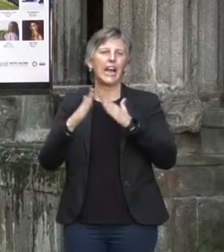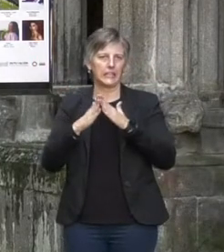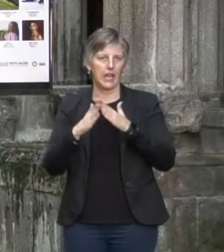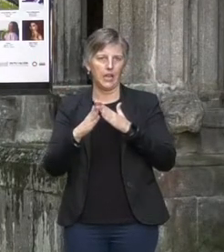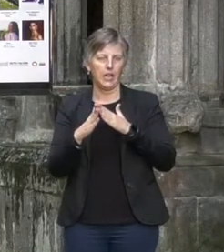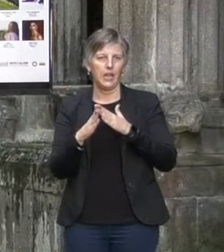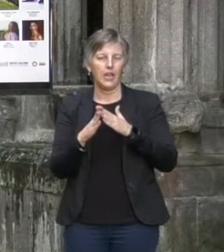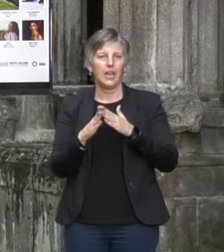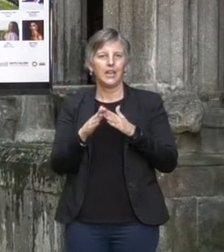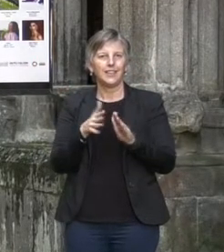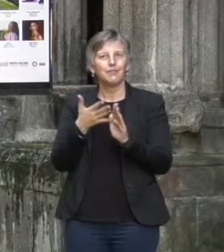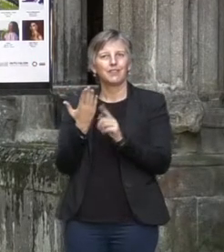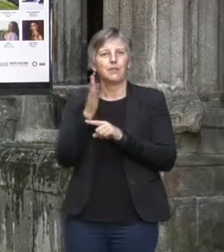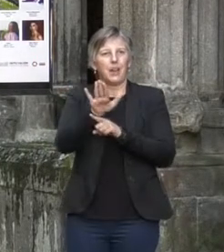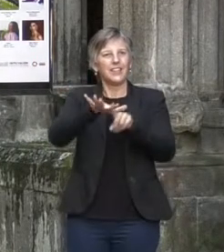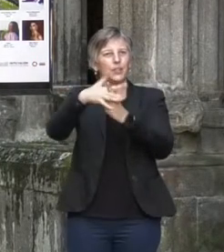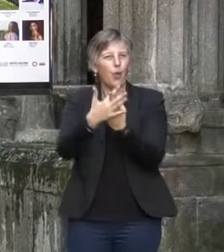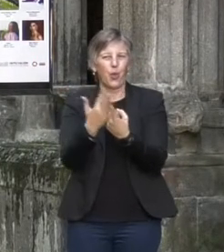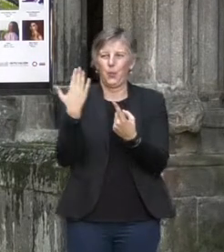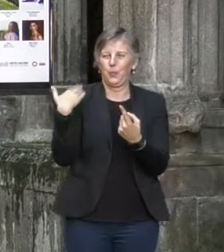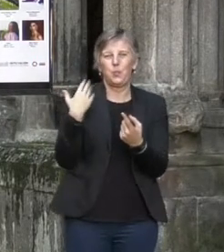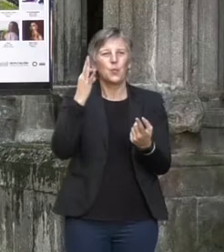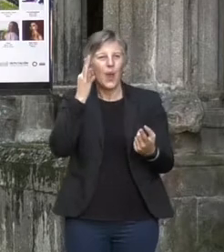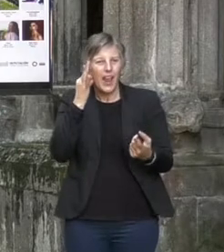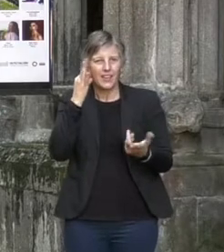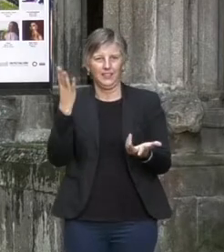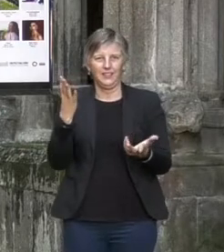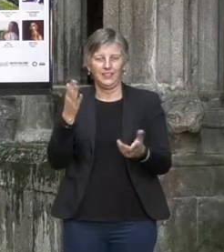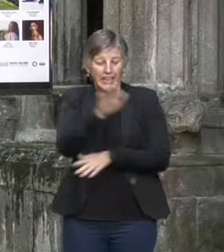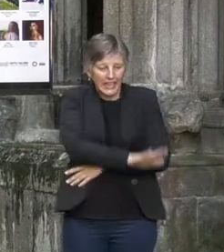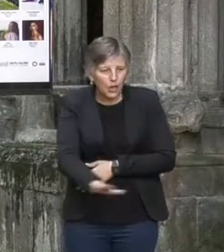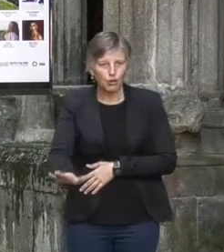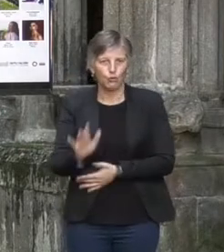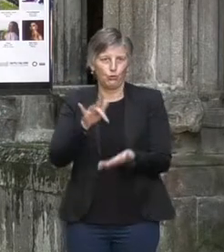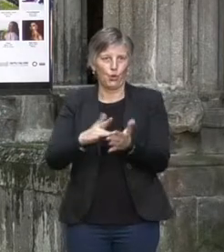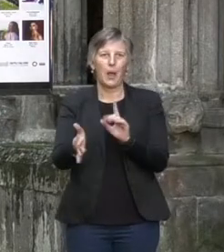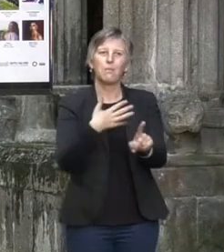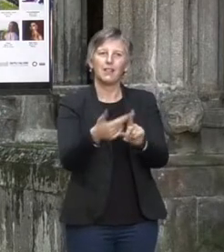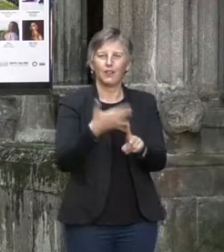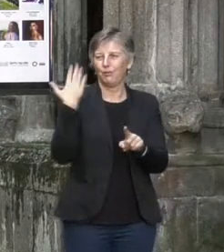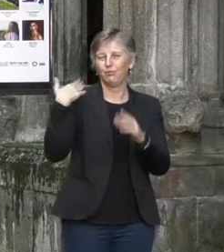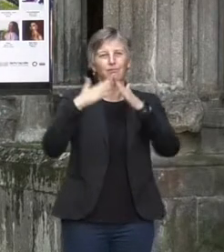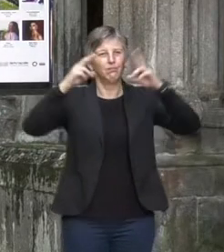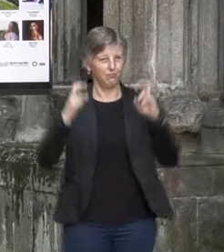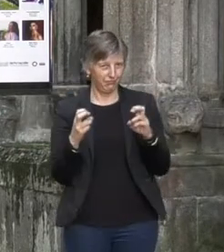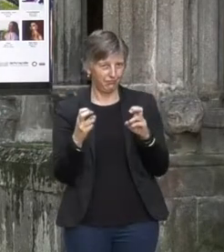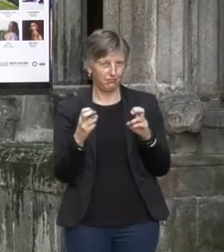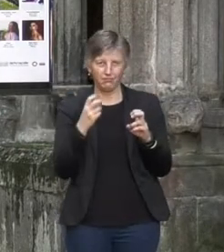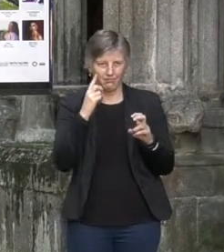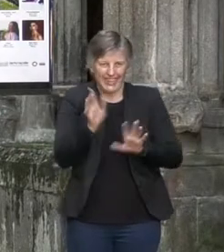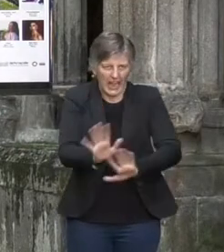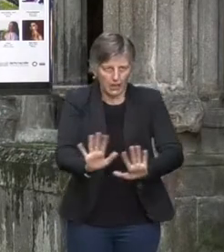e amosaba a situación que viviron as mulleres e crianzas que sufriron maltrato durante o confinamento. Que